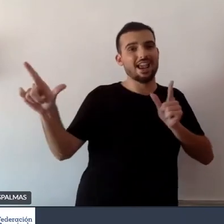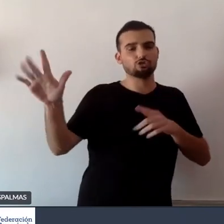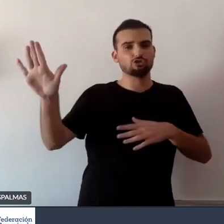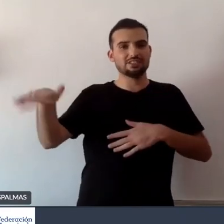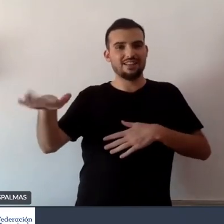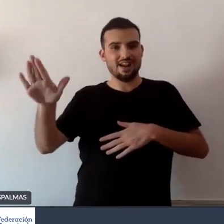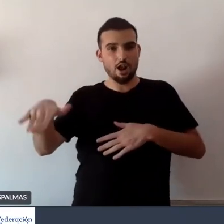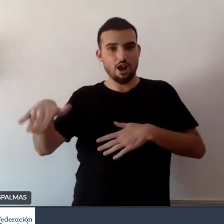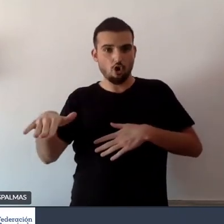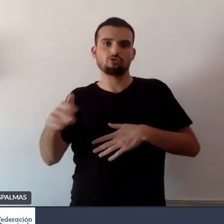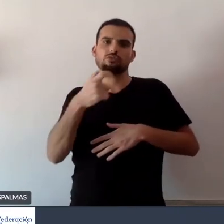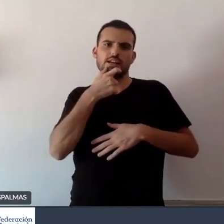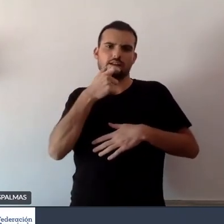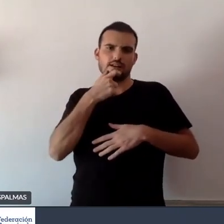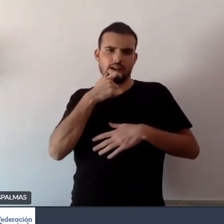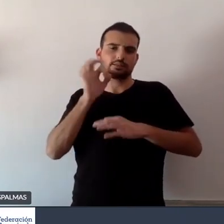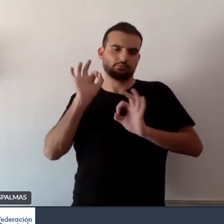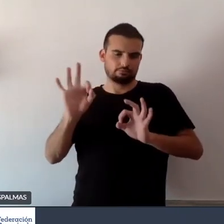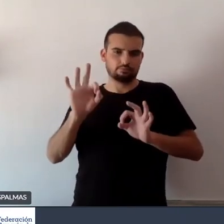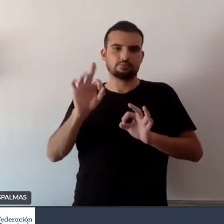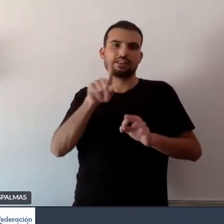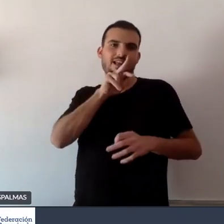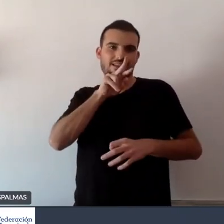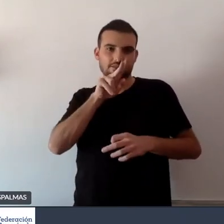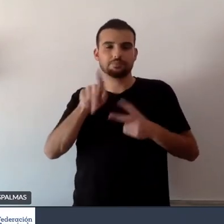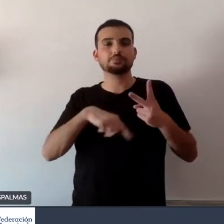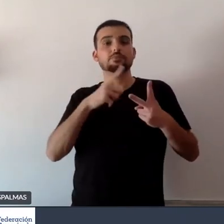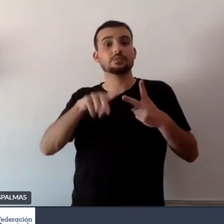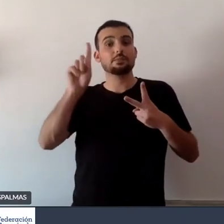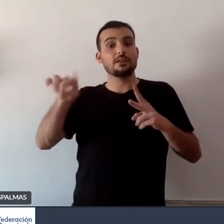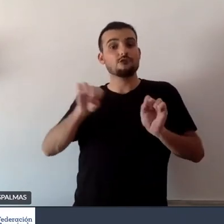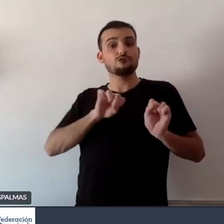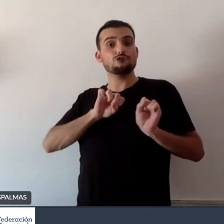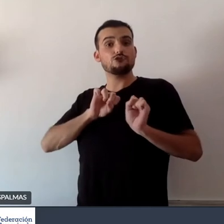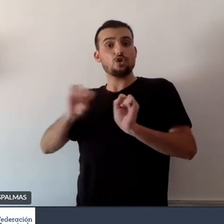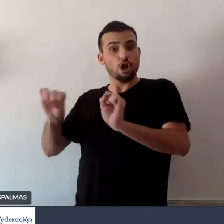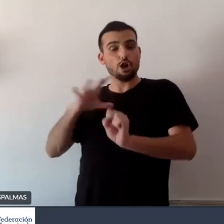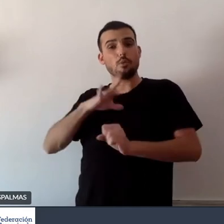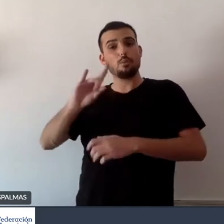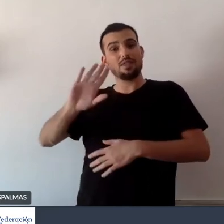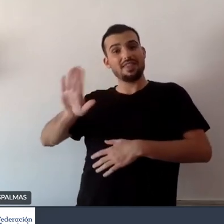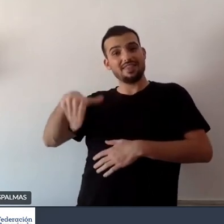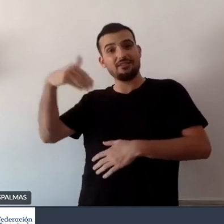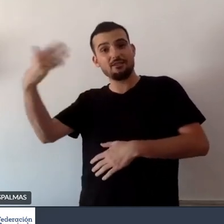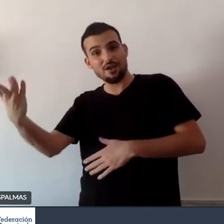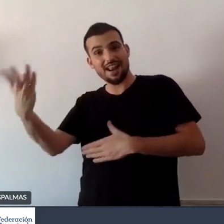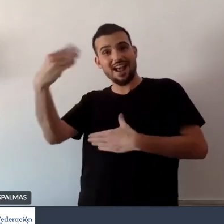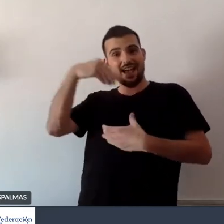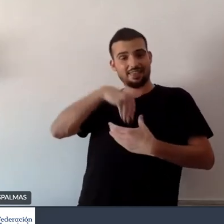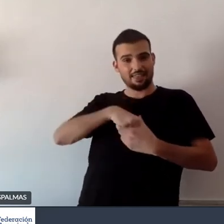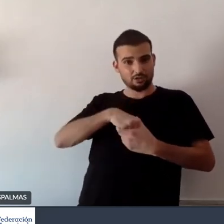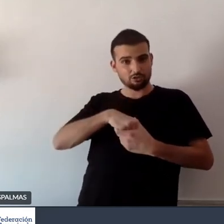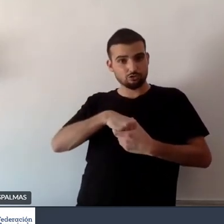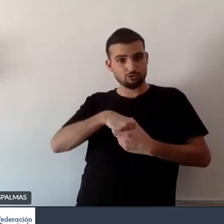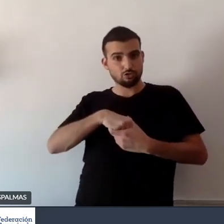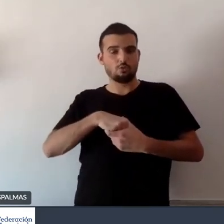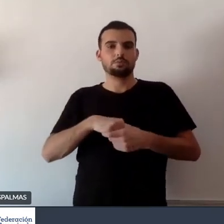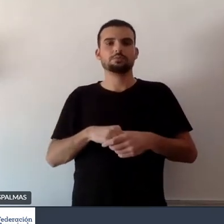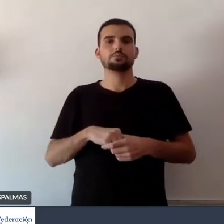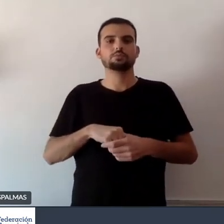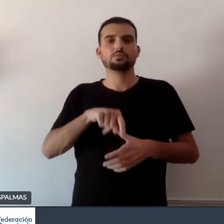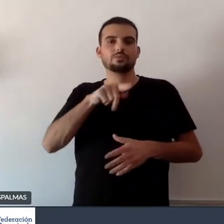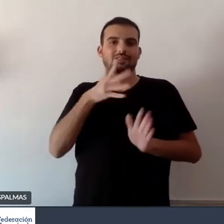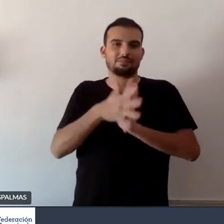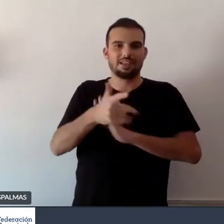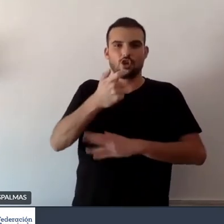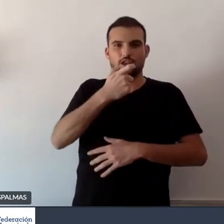en inglés, el bloqueo, los bloqueos que en verticales desde fuera adentro, los down screen o pueden ser pin downs,